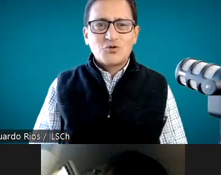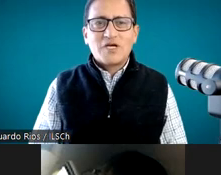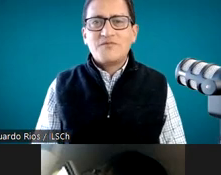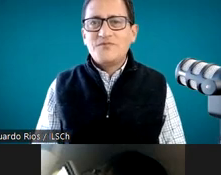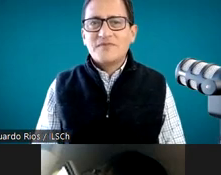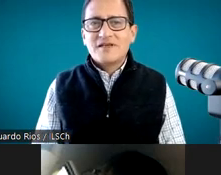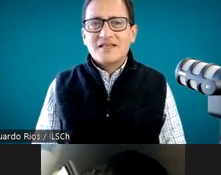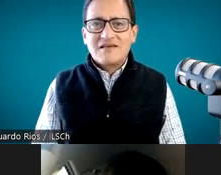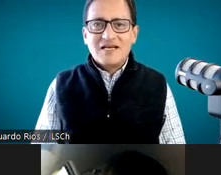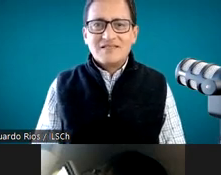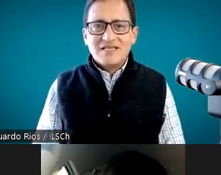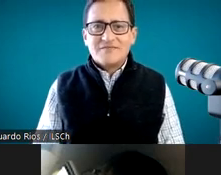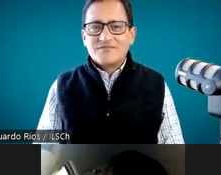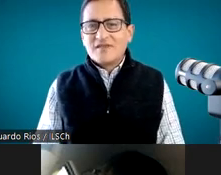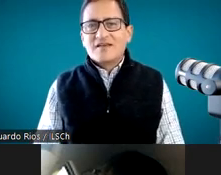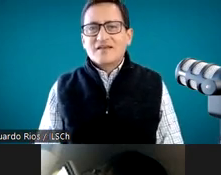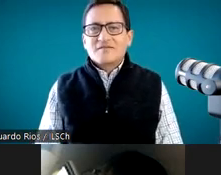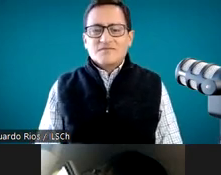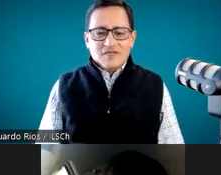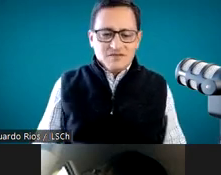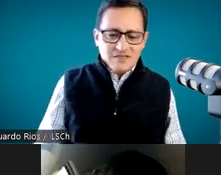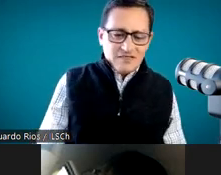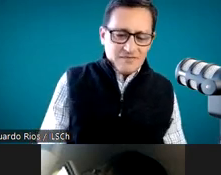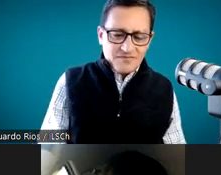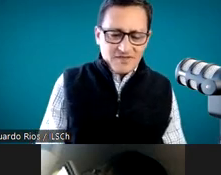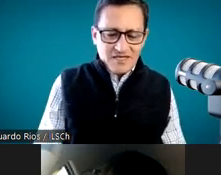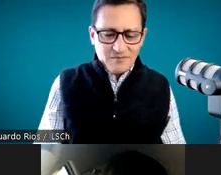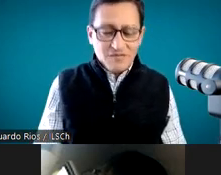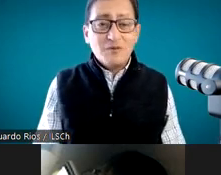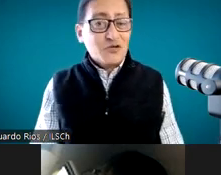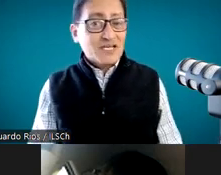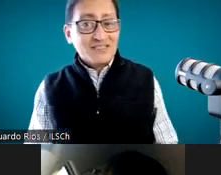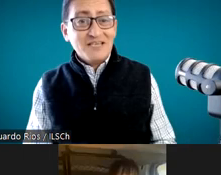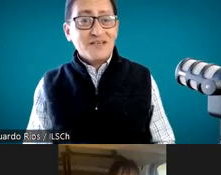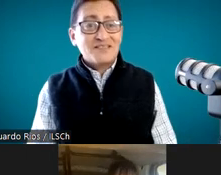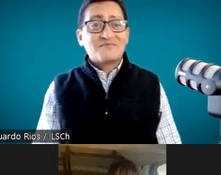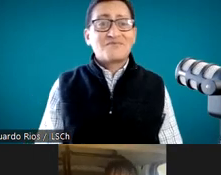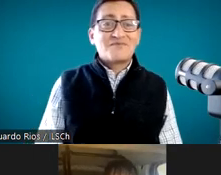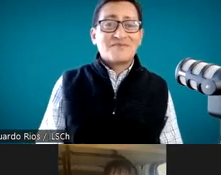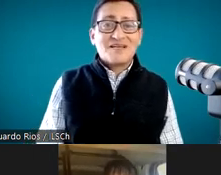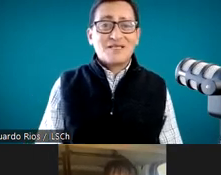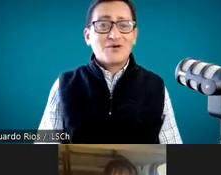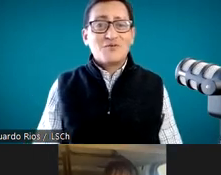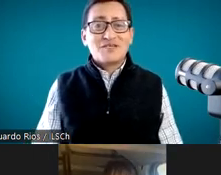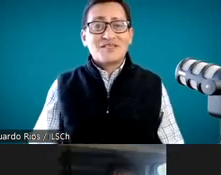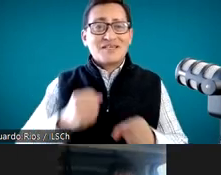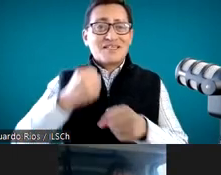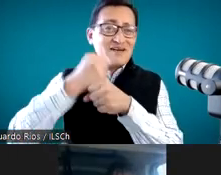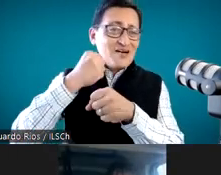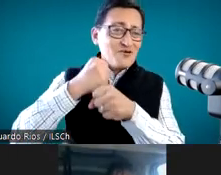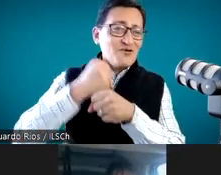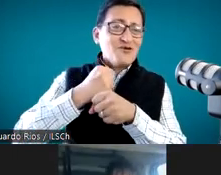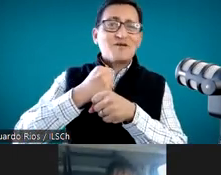la estructura. De ahí viene la seña. Entonces, ya hemos aprendido alta seña, fíjense. Aprendimos cómo se